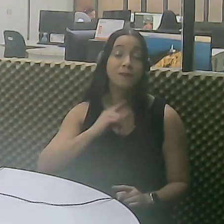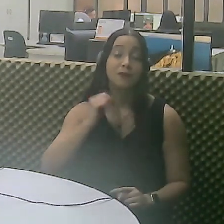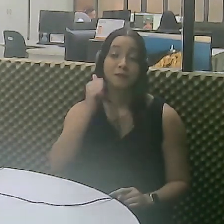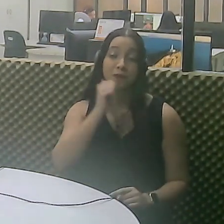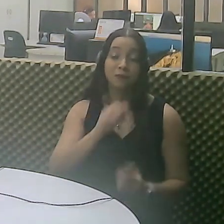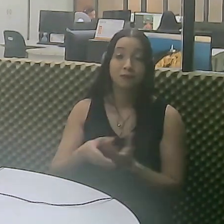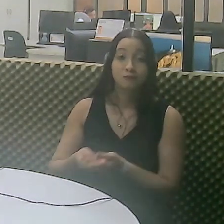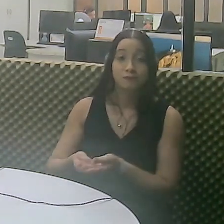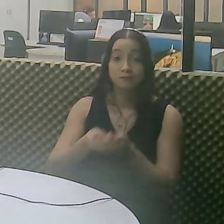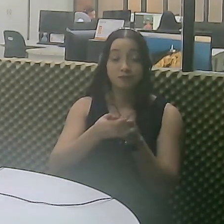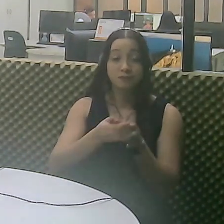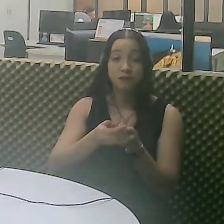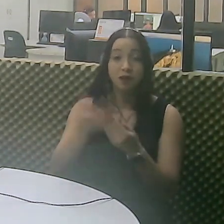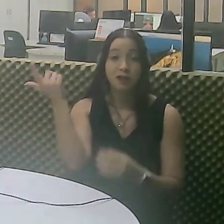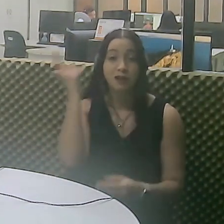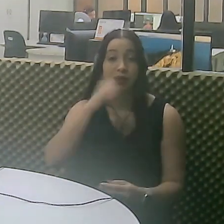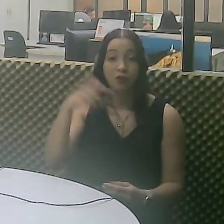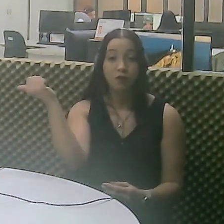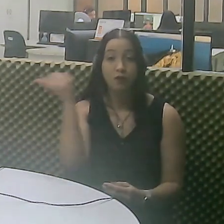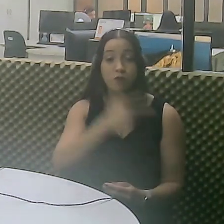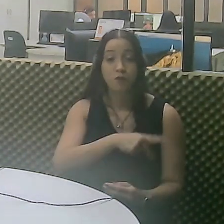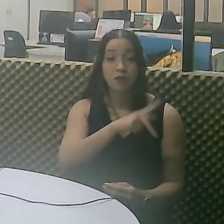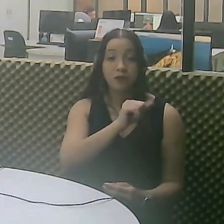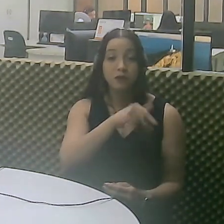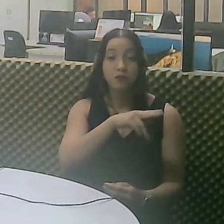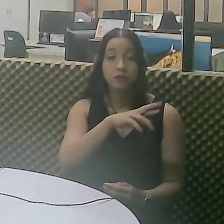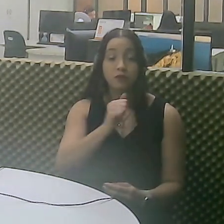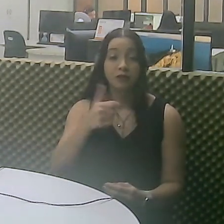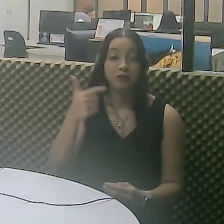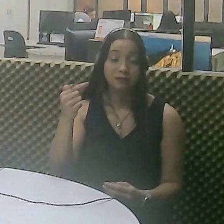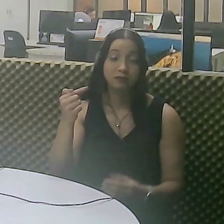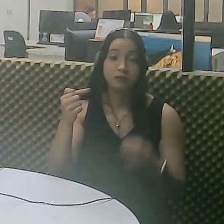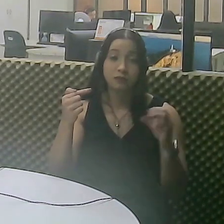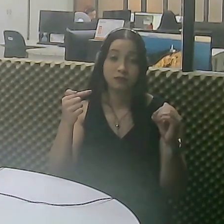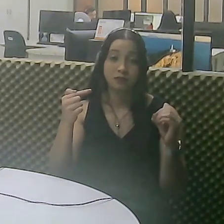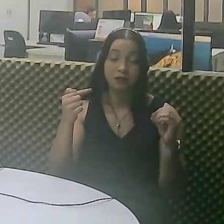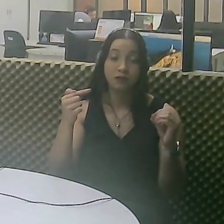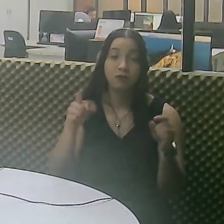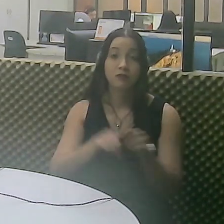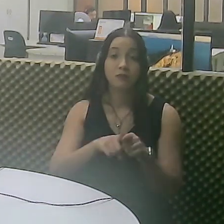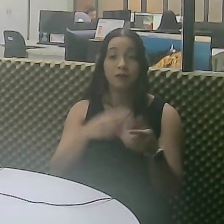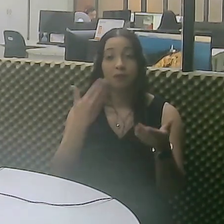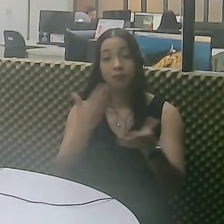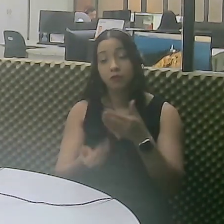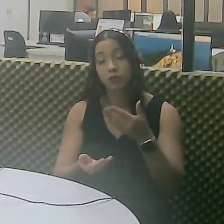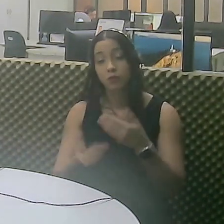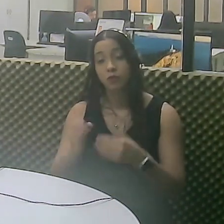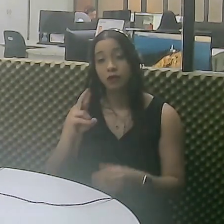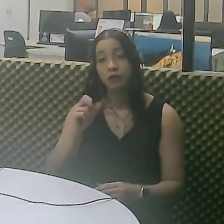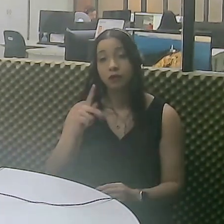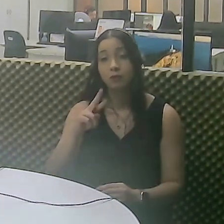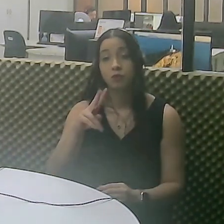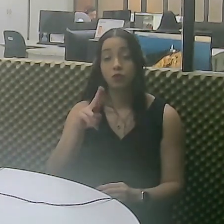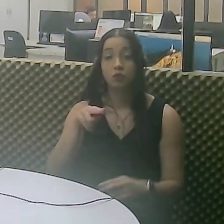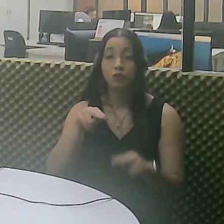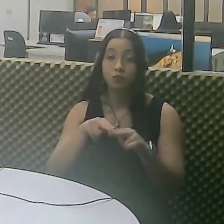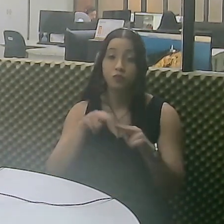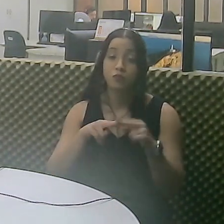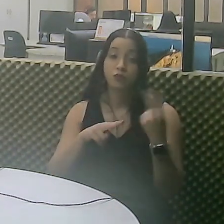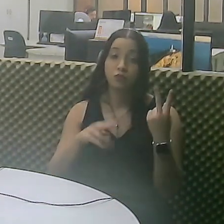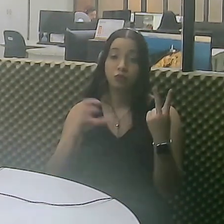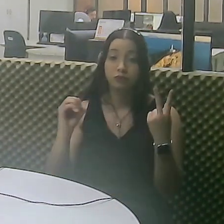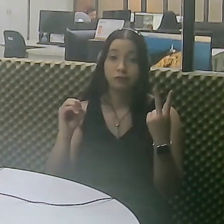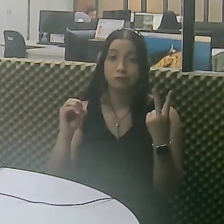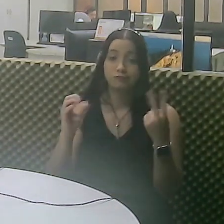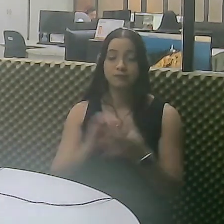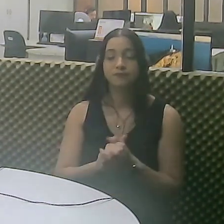com uma vitória contra a Planura por 2-0 e uma derrota contra o Uirapuru de Uberaba também por